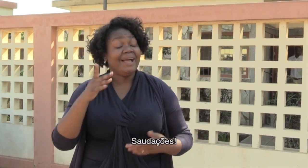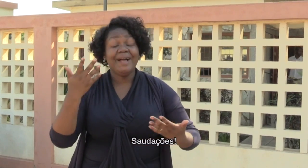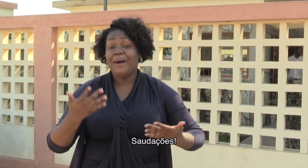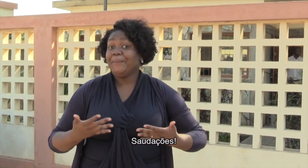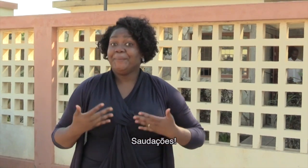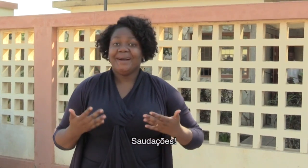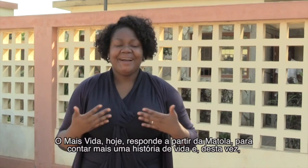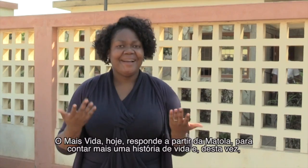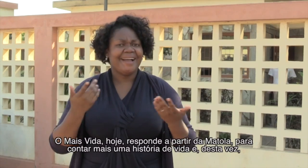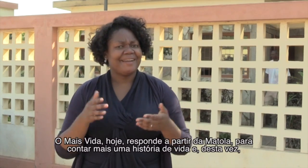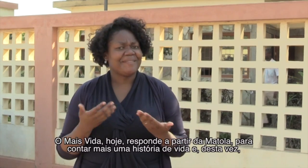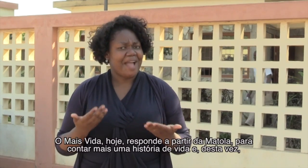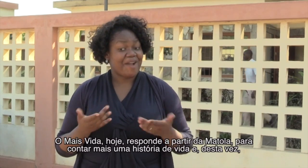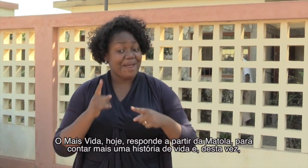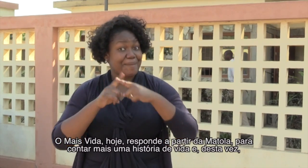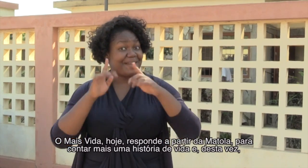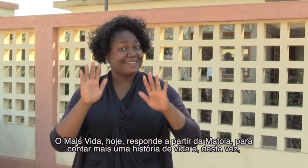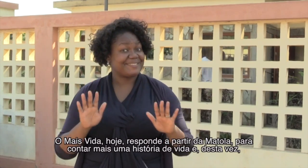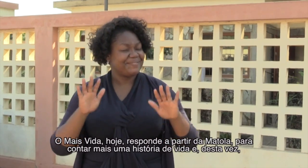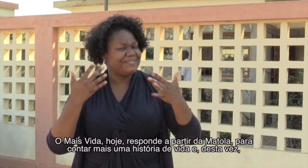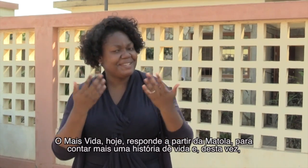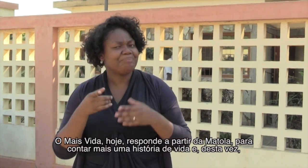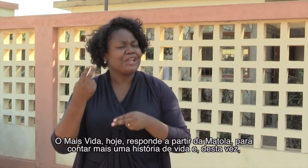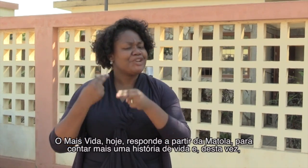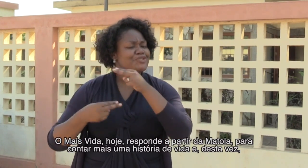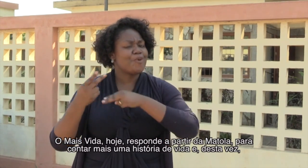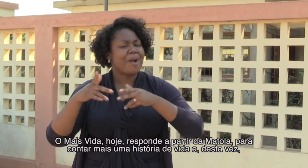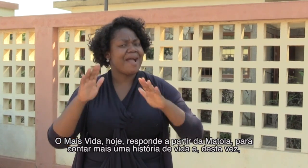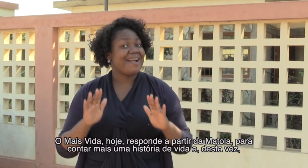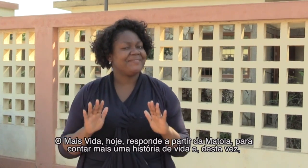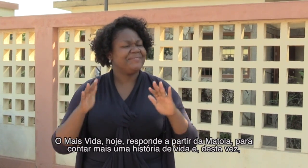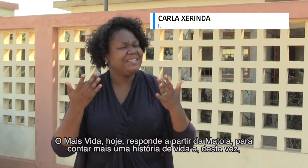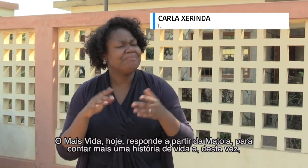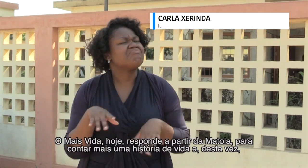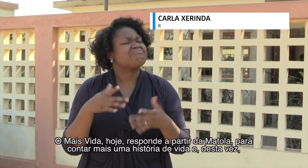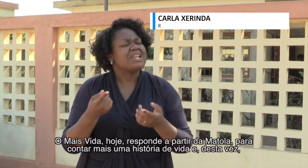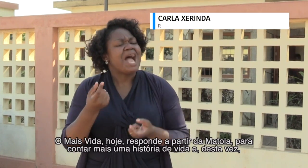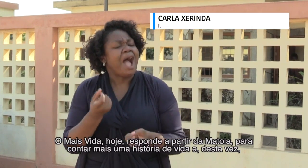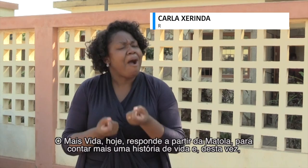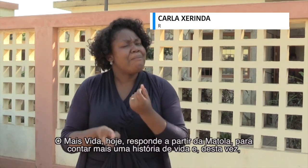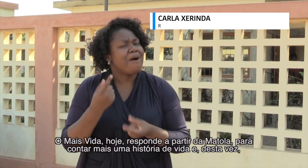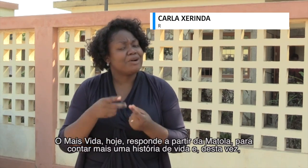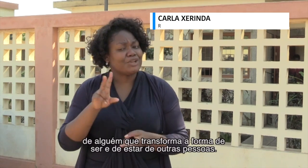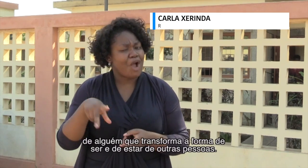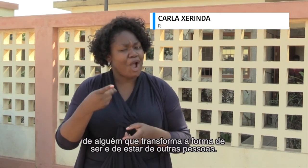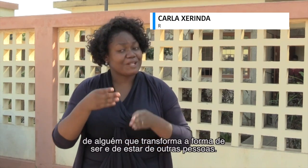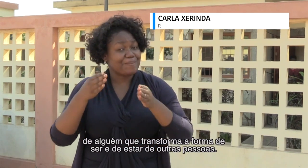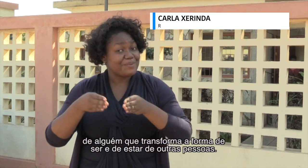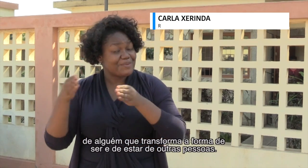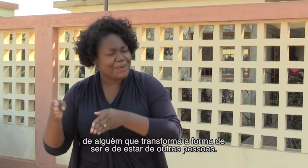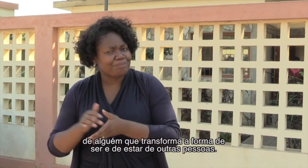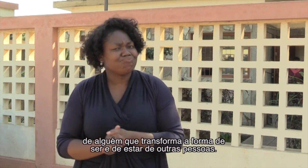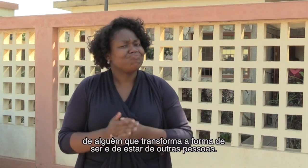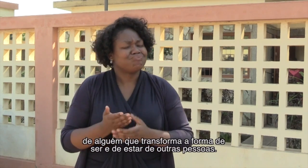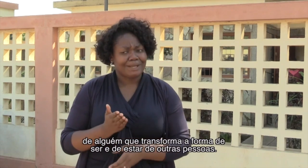Saudações, o Mais Vida hoje responde a partir da Matola para contar mais uma história de vida e desta vez de alguém que